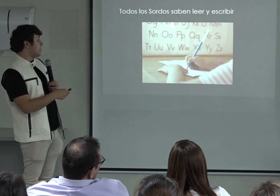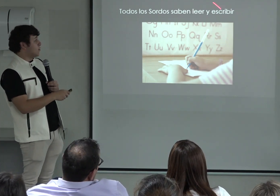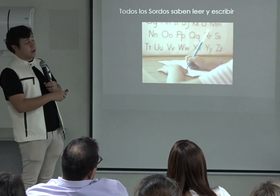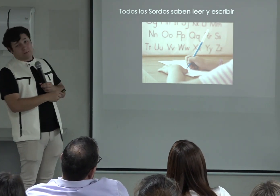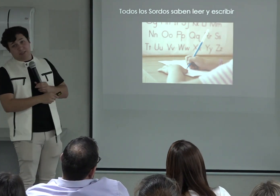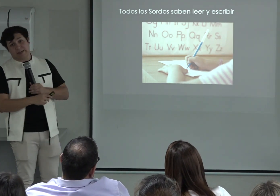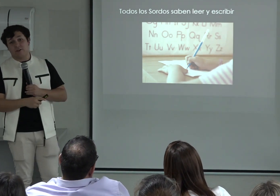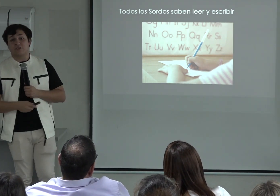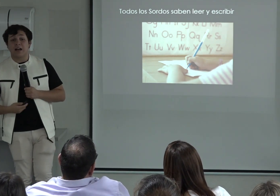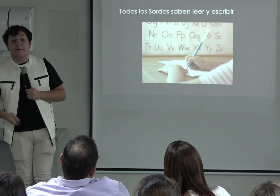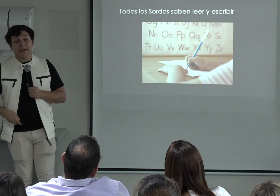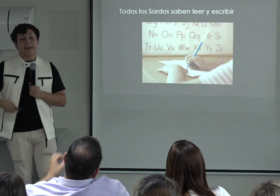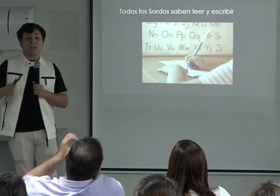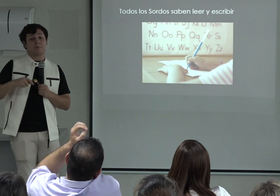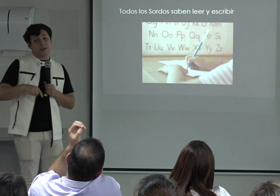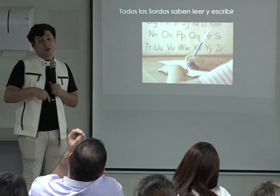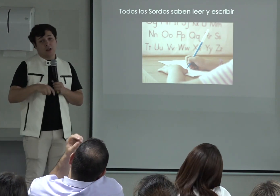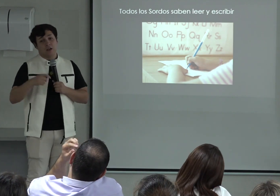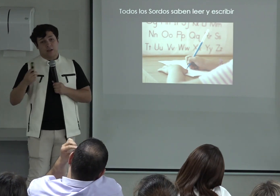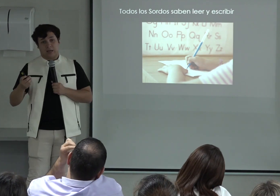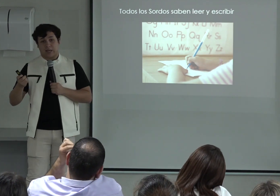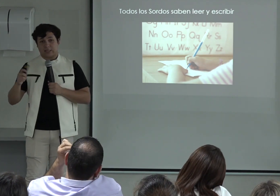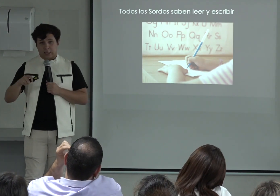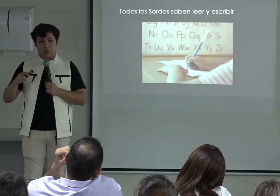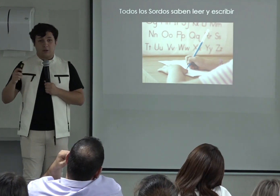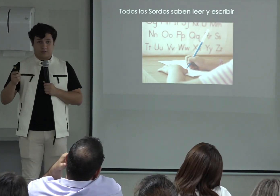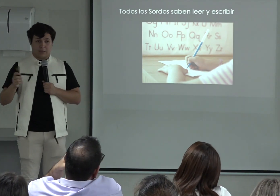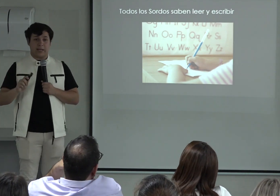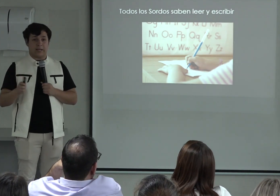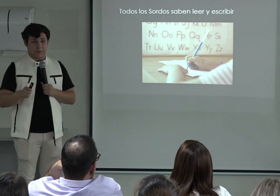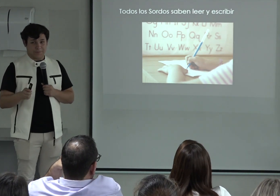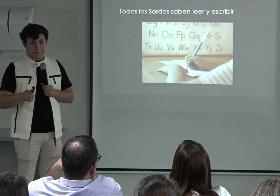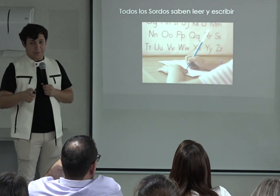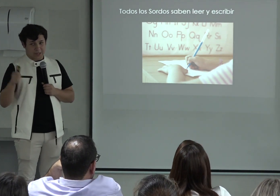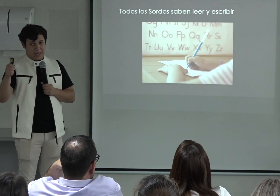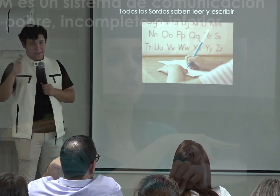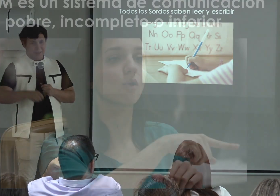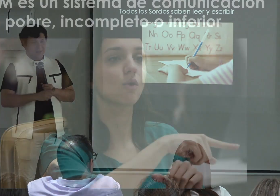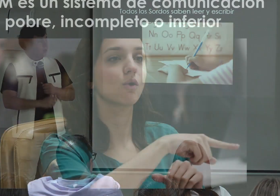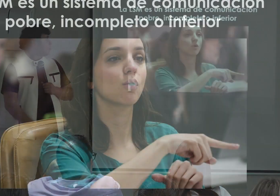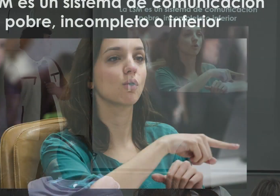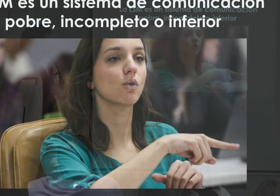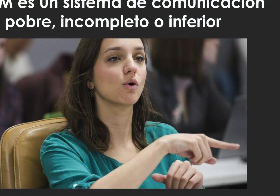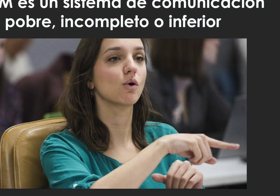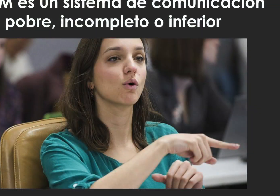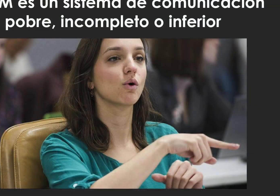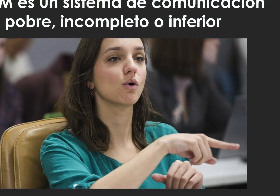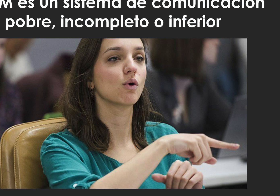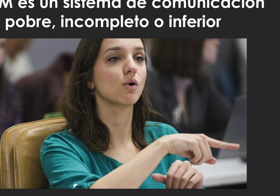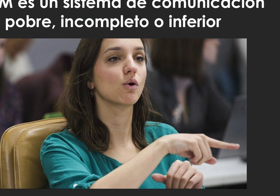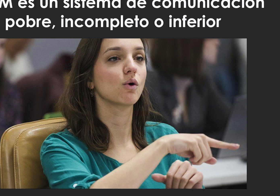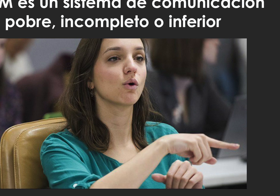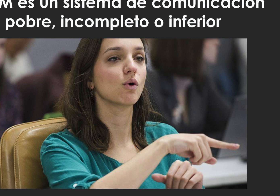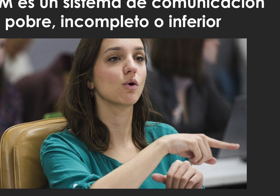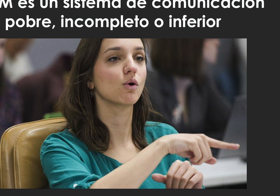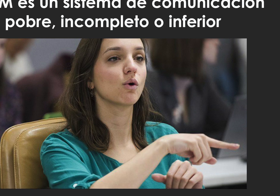privación lingüística y no sabe español escrito ni leído. ¿Ok? Continuamos. La lengua de señas,